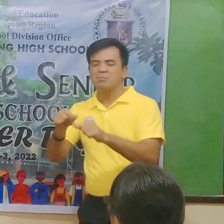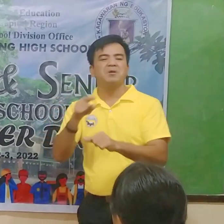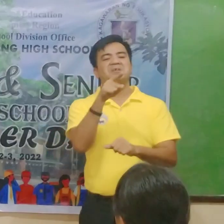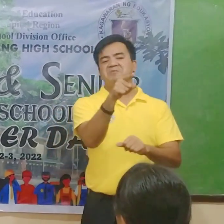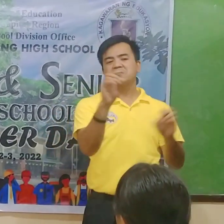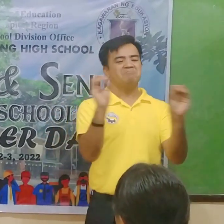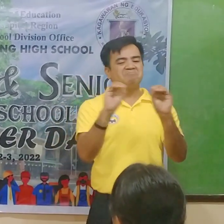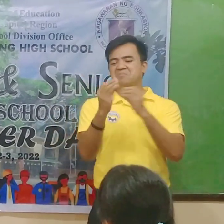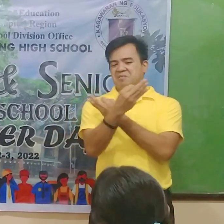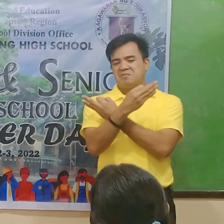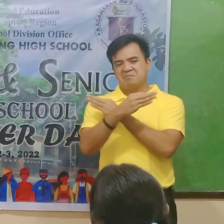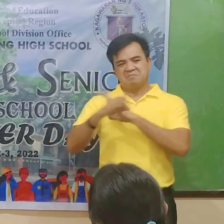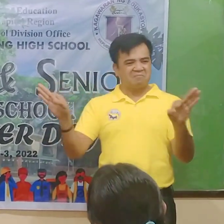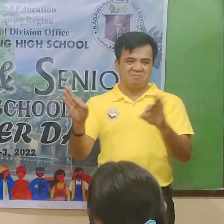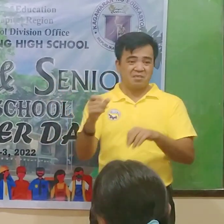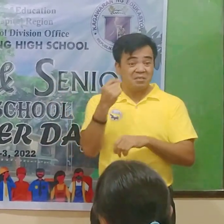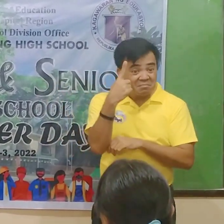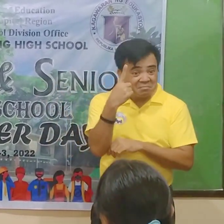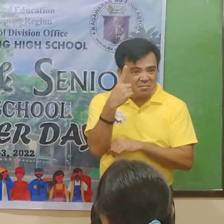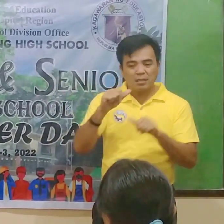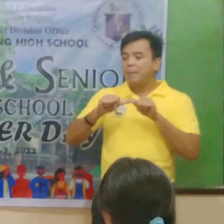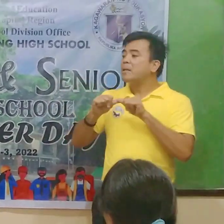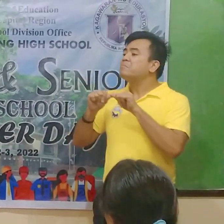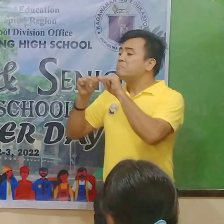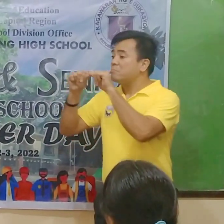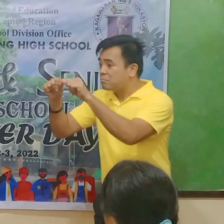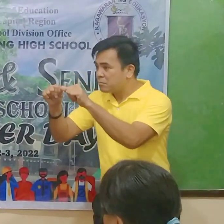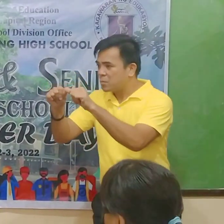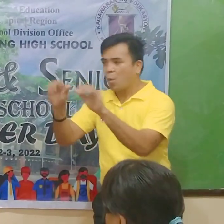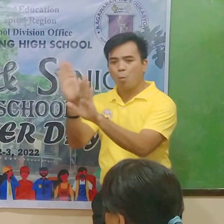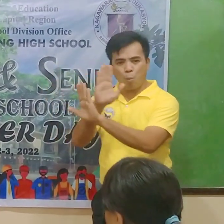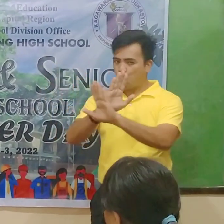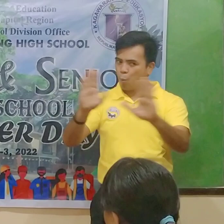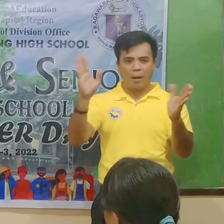pag-aaral. Okay po. So,